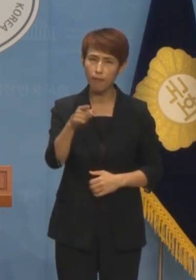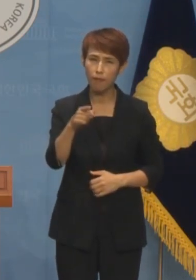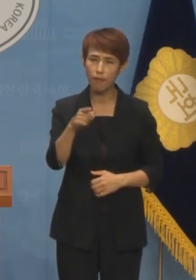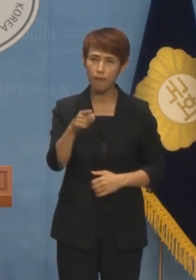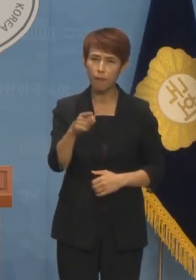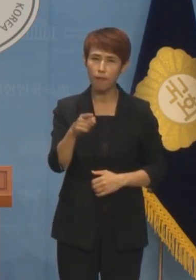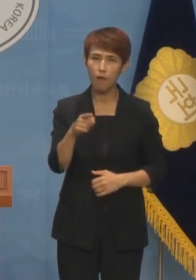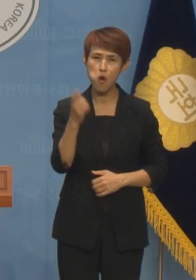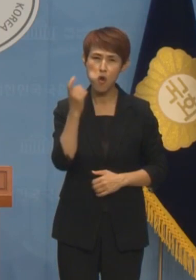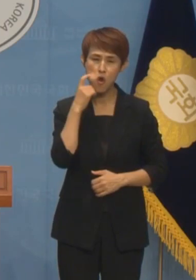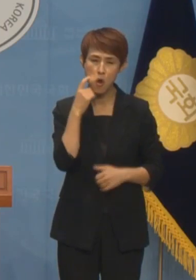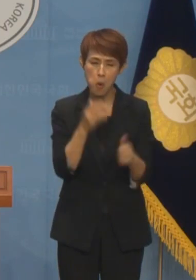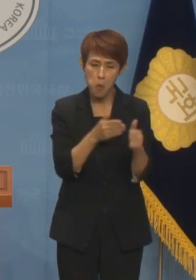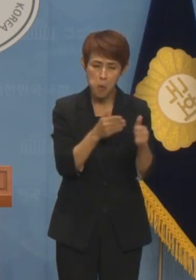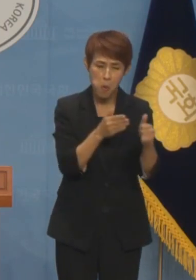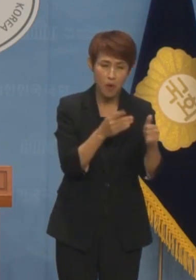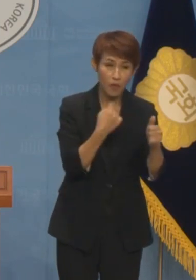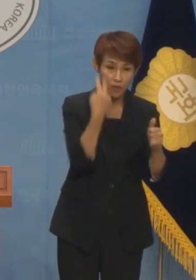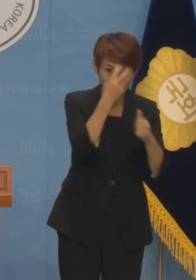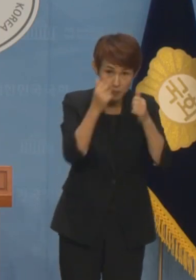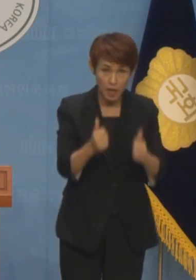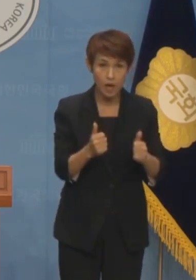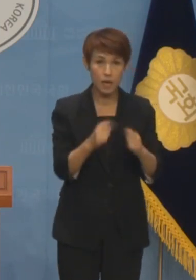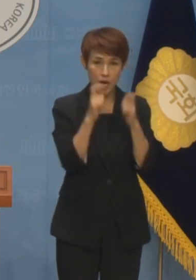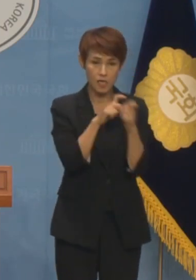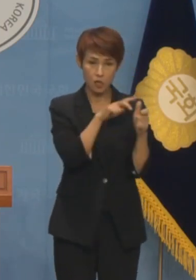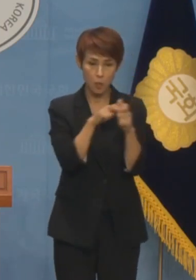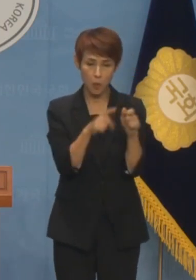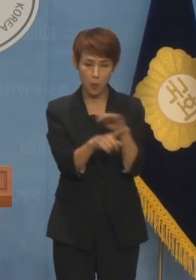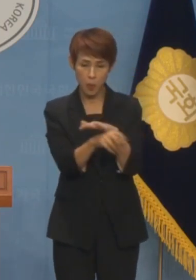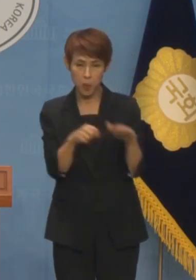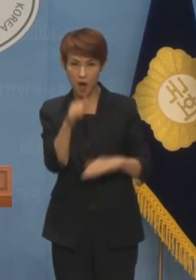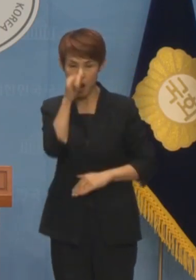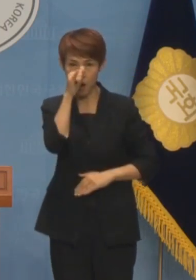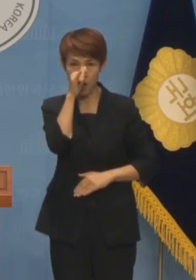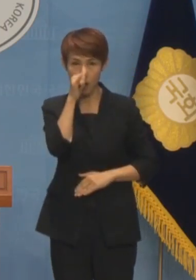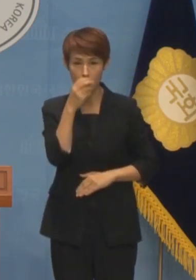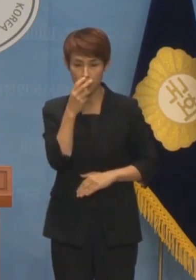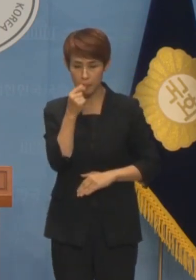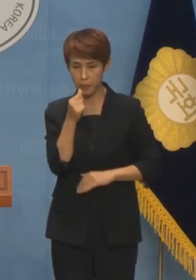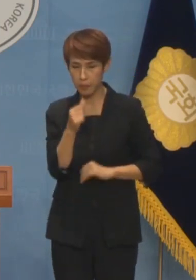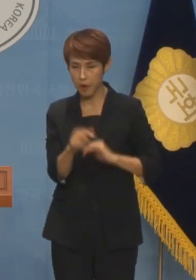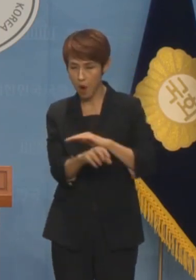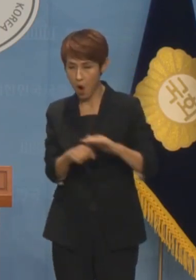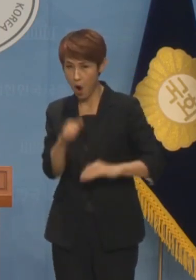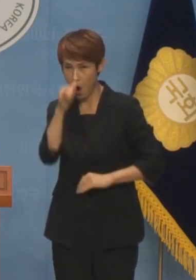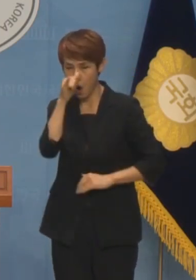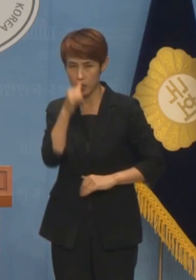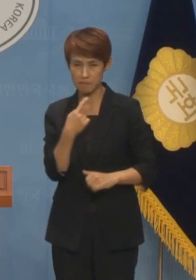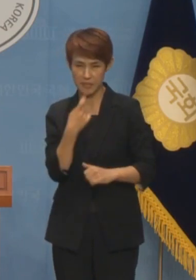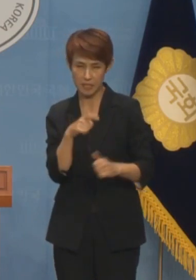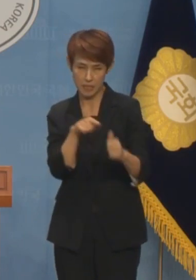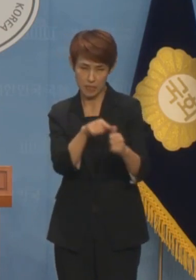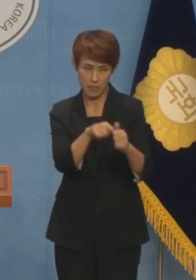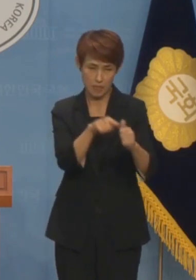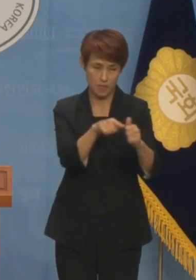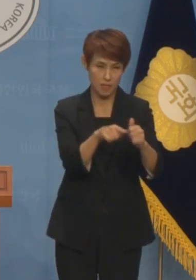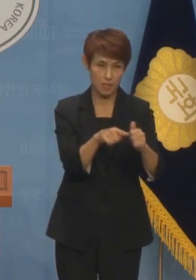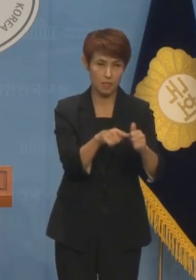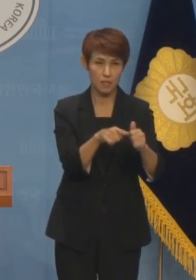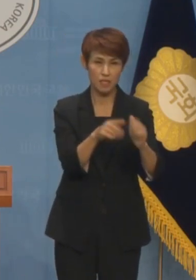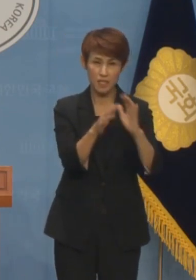진술을 강요한 검사, 개인정보를 빼돌린 검사, 뒷거래를 한 검사, 회유하고 겁박해 허위 진술을 받아낸